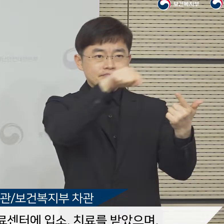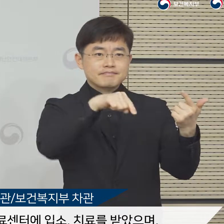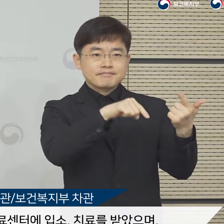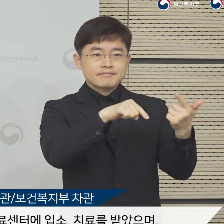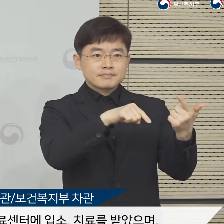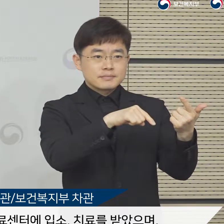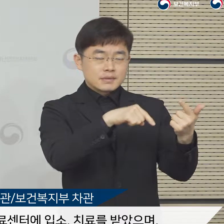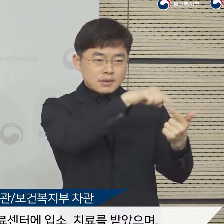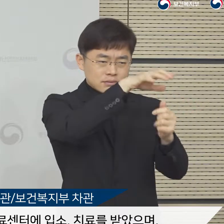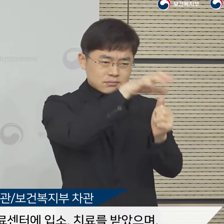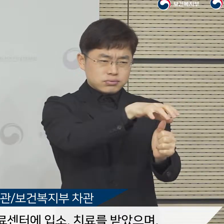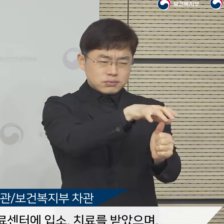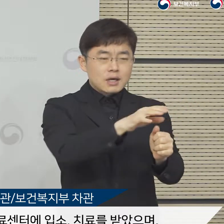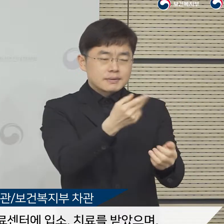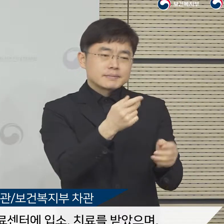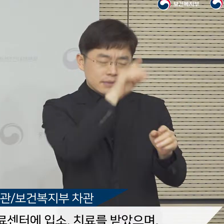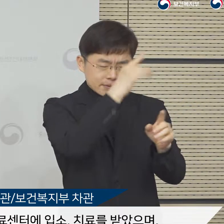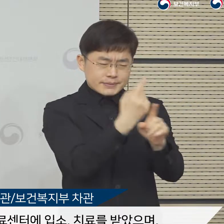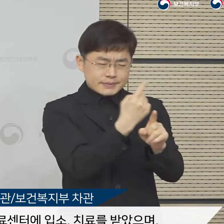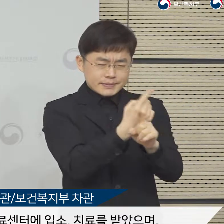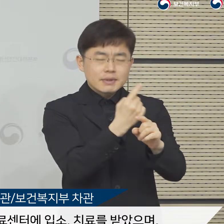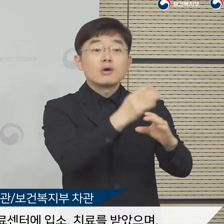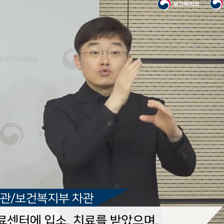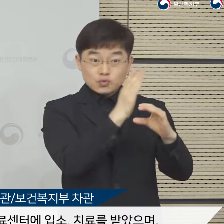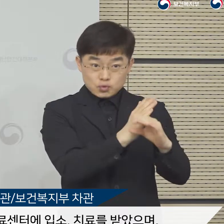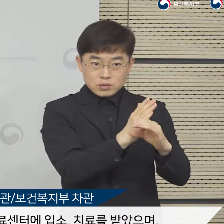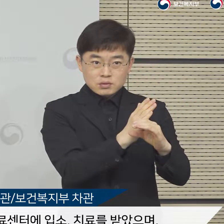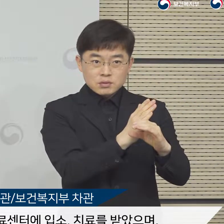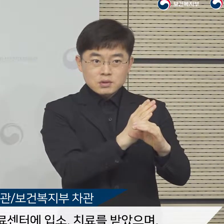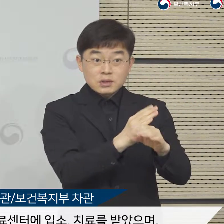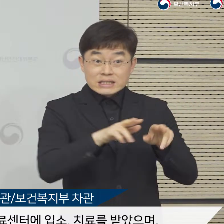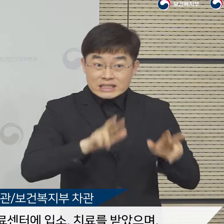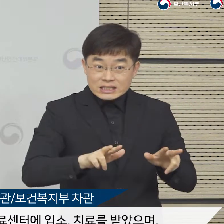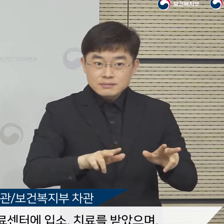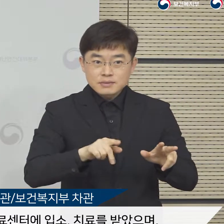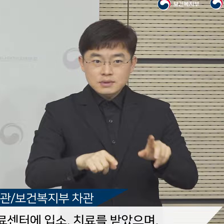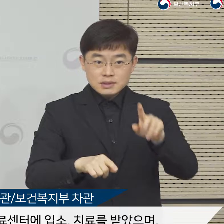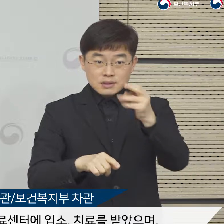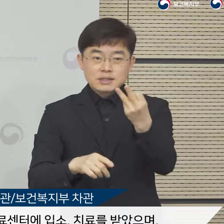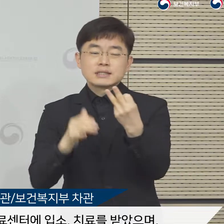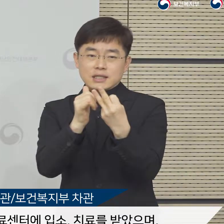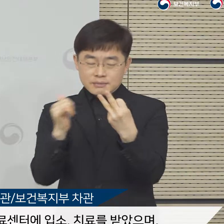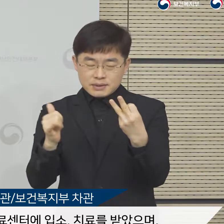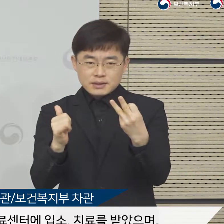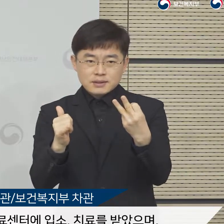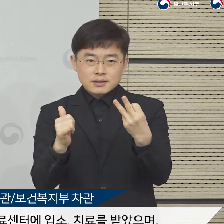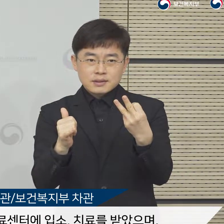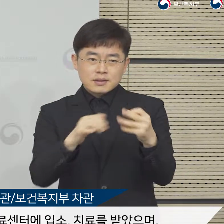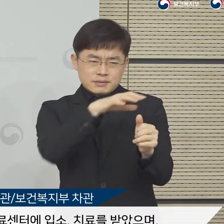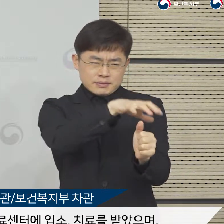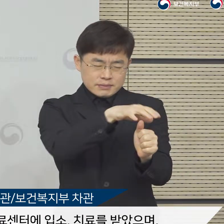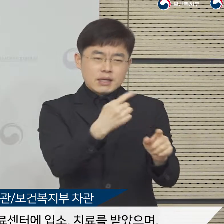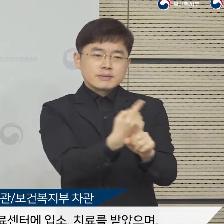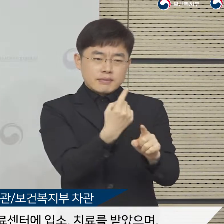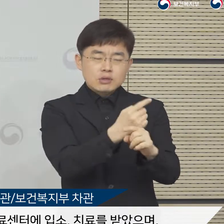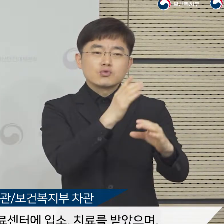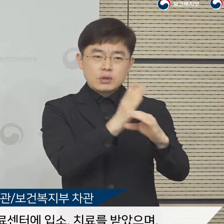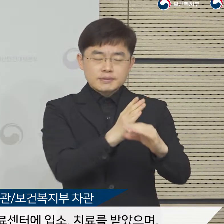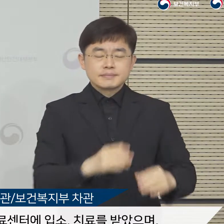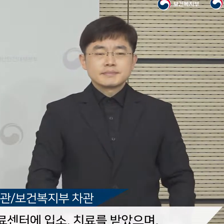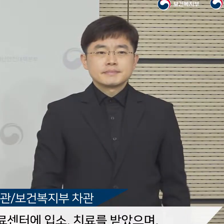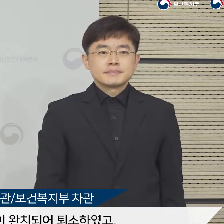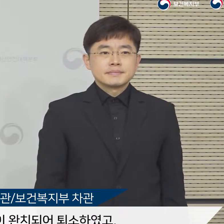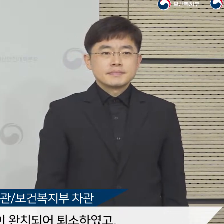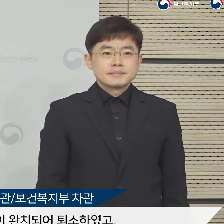환자가 생활치료센터에 입소 치료를 받았으며 현재는 총 13명의 환자가 입소해 있는